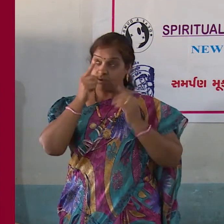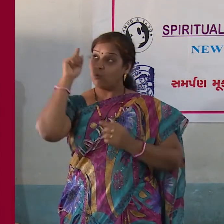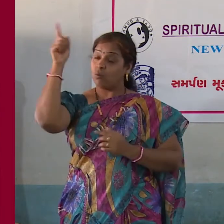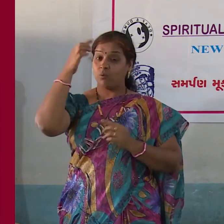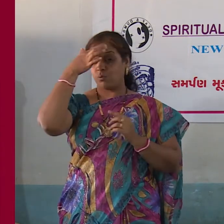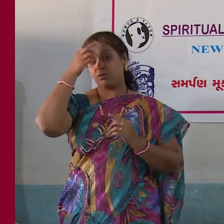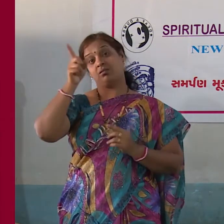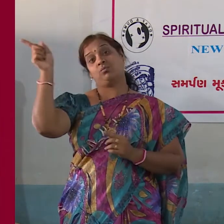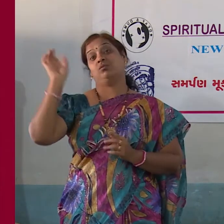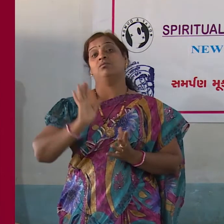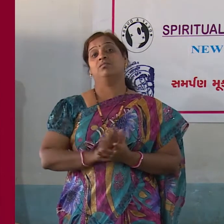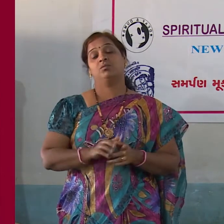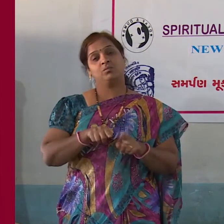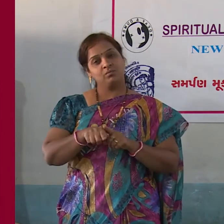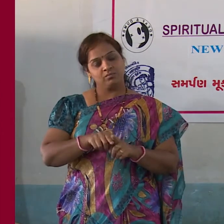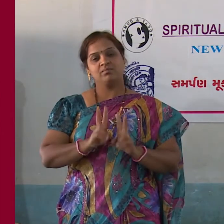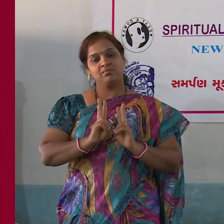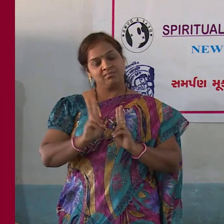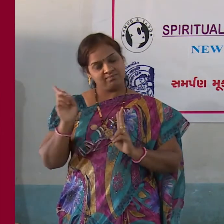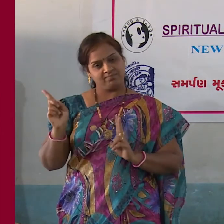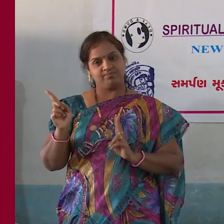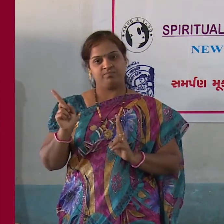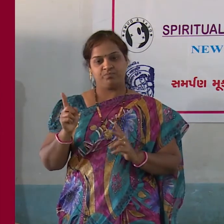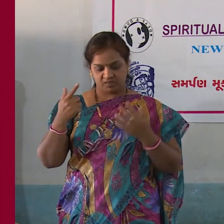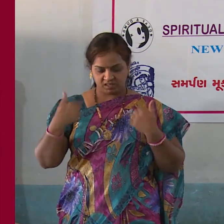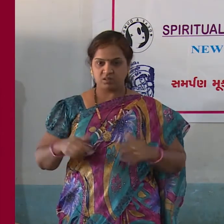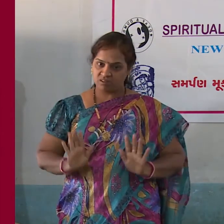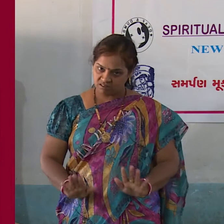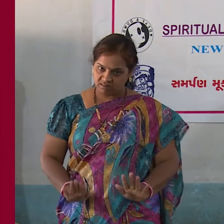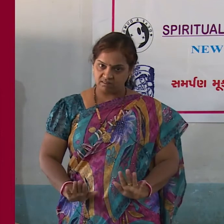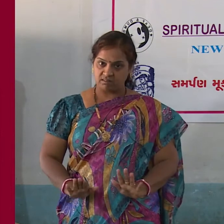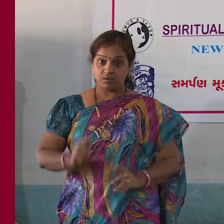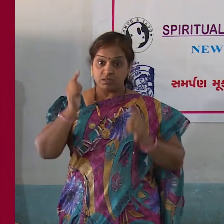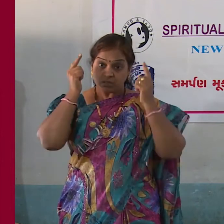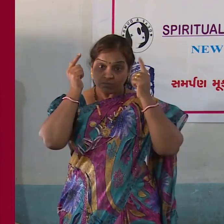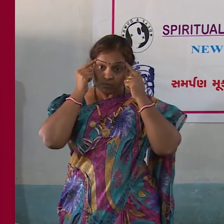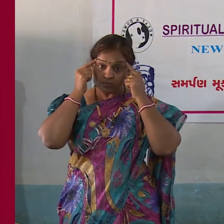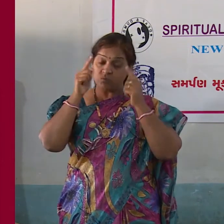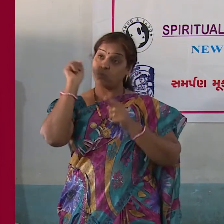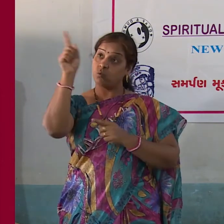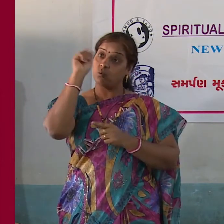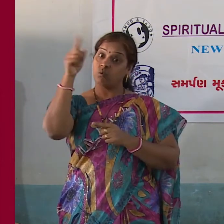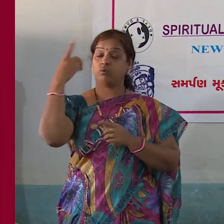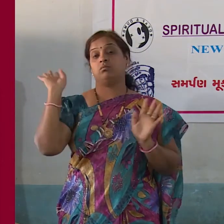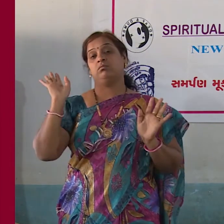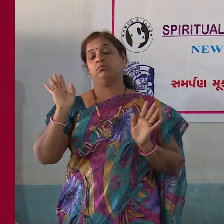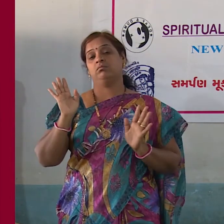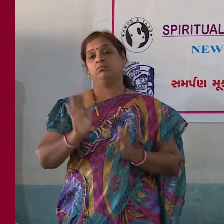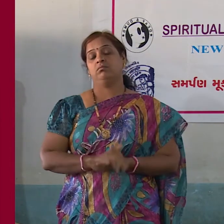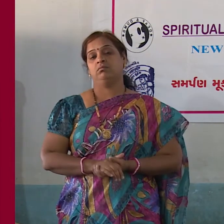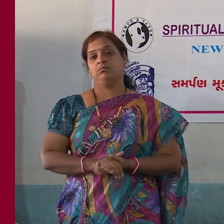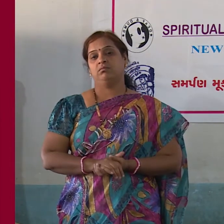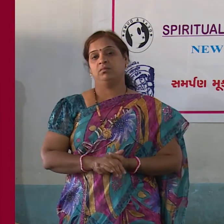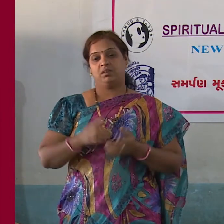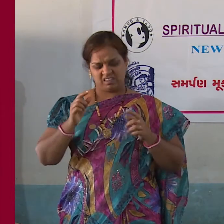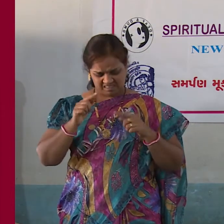कर्म इंद्रियां हैं। आत्मा की कर्म इंद्रियां मन, बुद्धि और संस्कार। मन ने